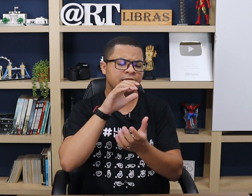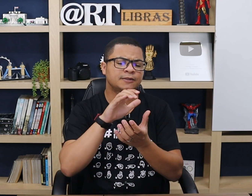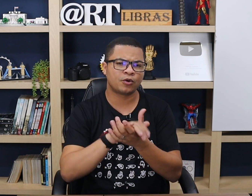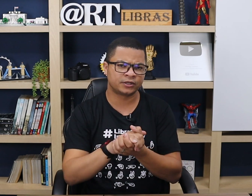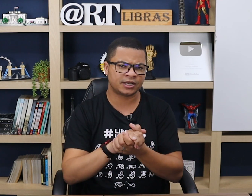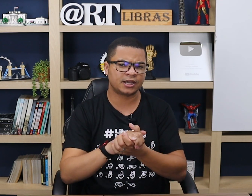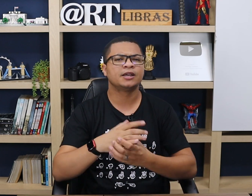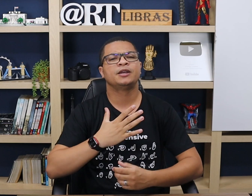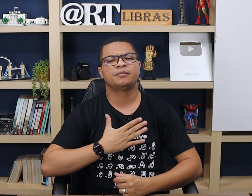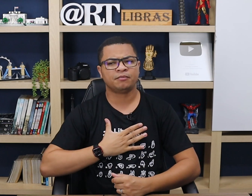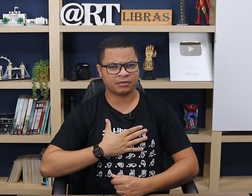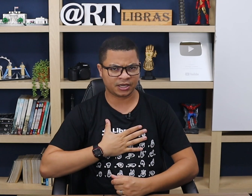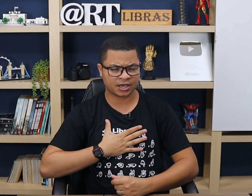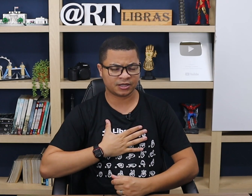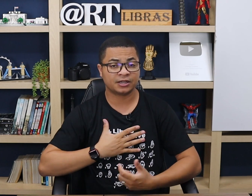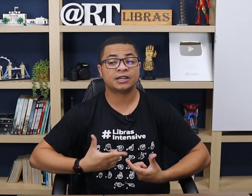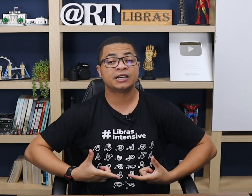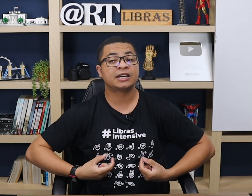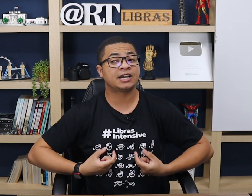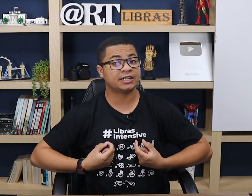esposa minha câncer